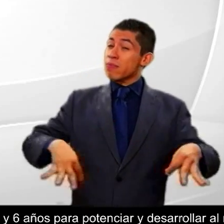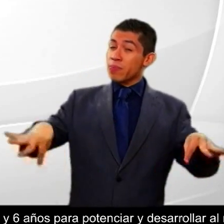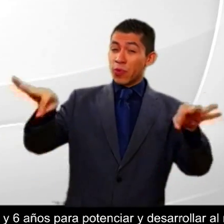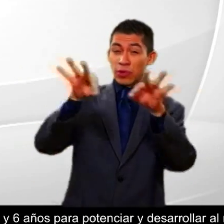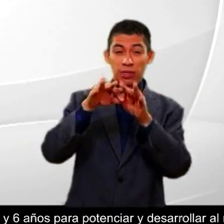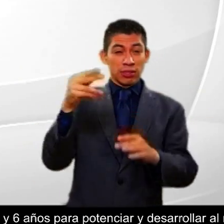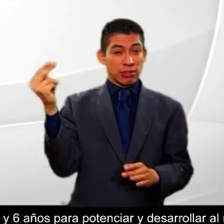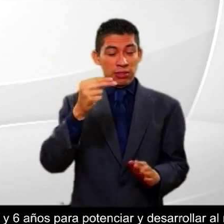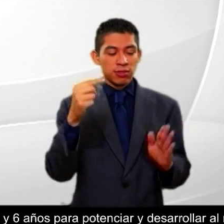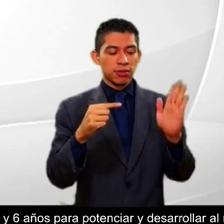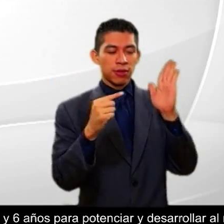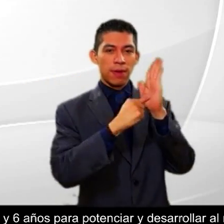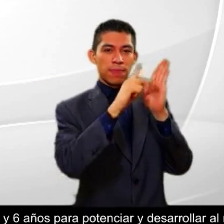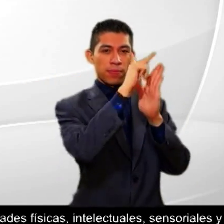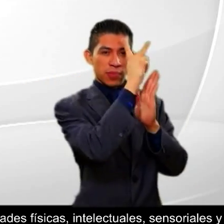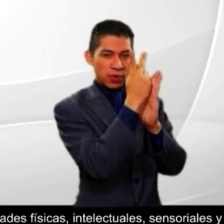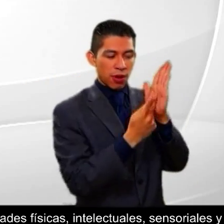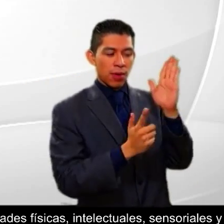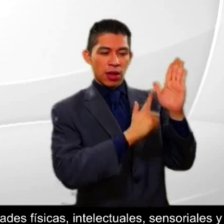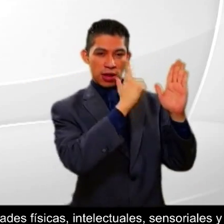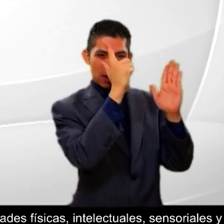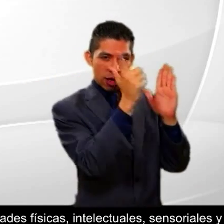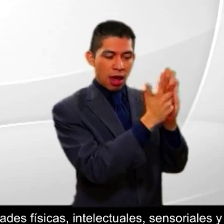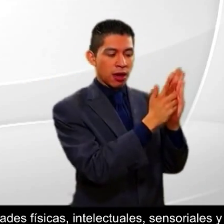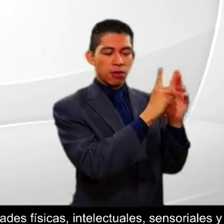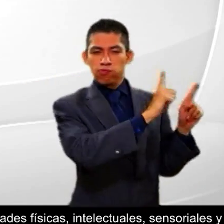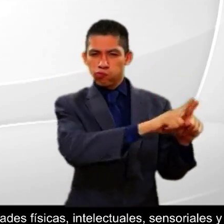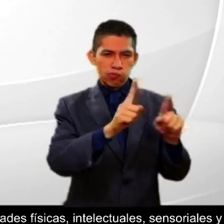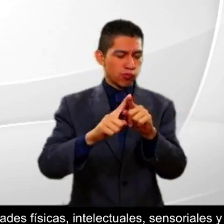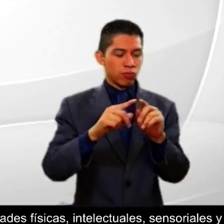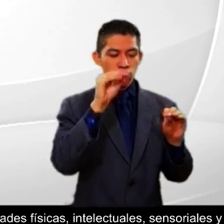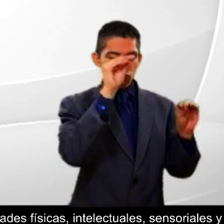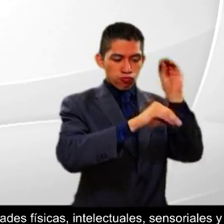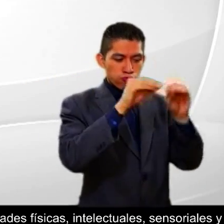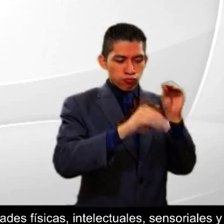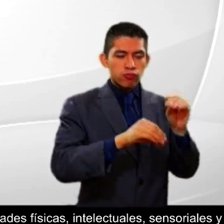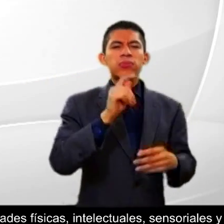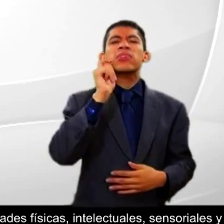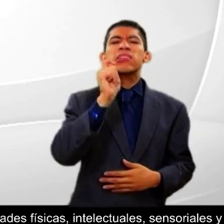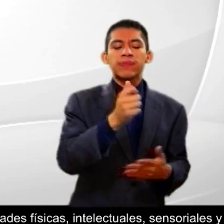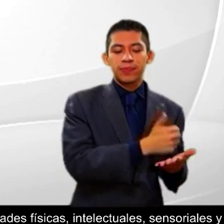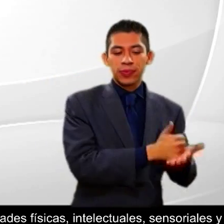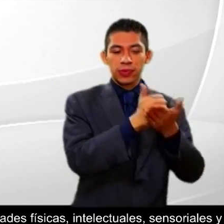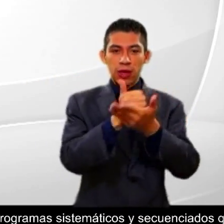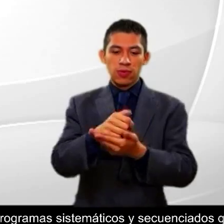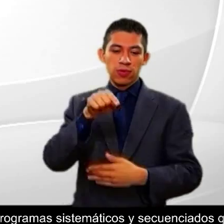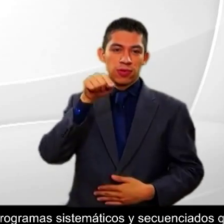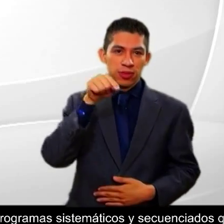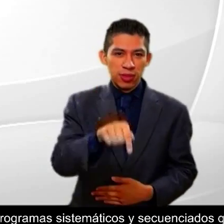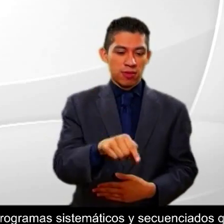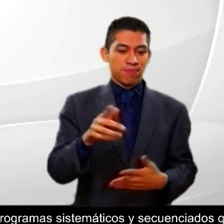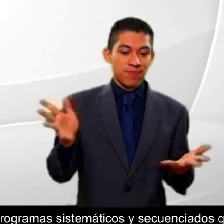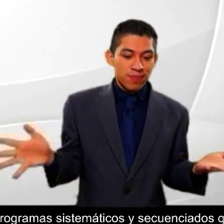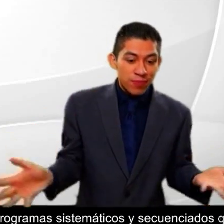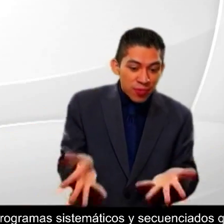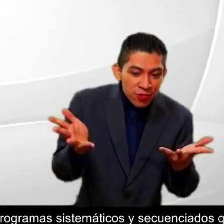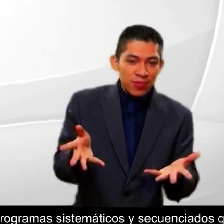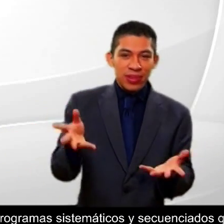desarrollar al máximo sus posibilidades físicas, intelectuales, sensoriales y afectivas Mediante programas sistemáticos y